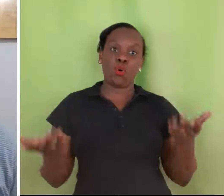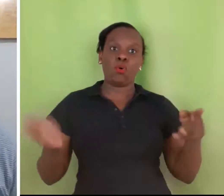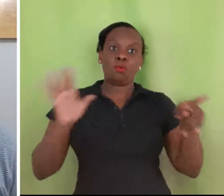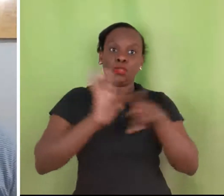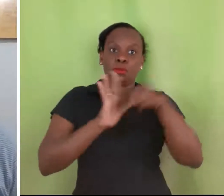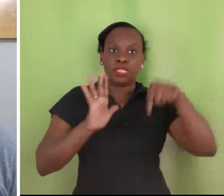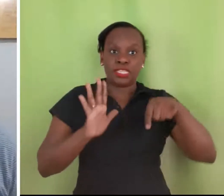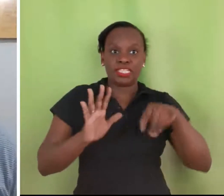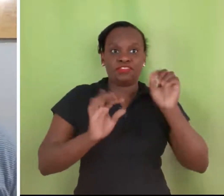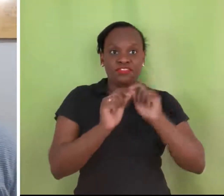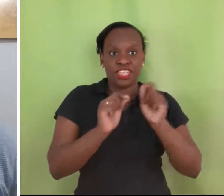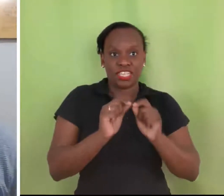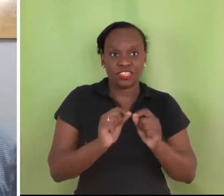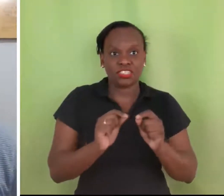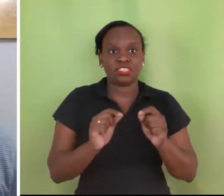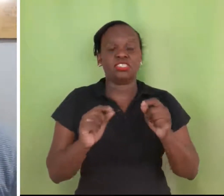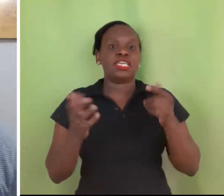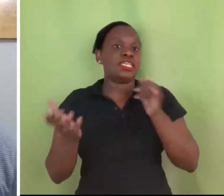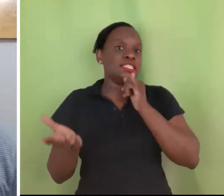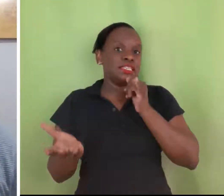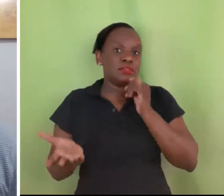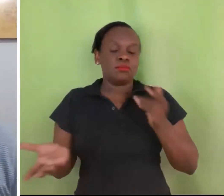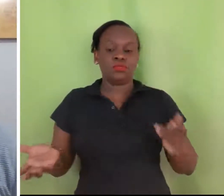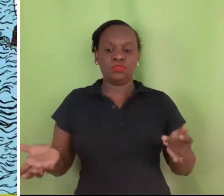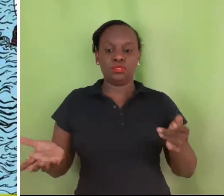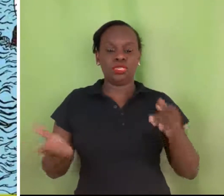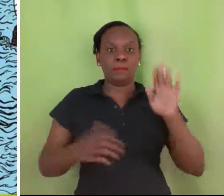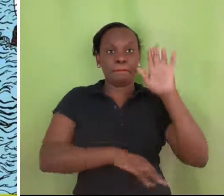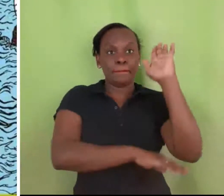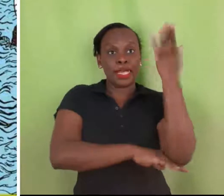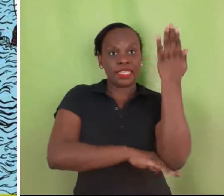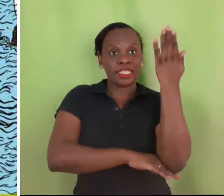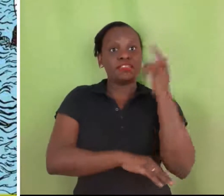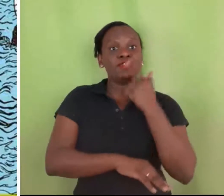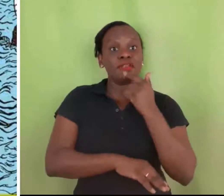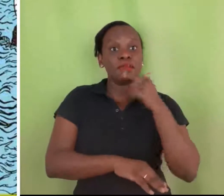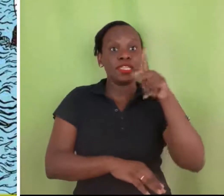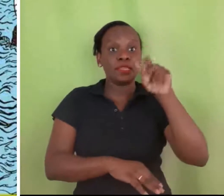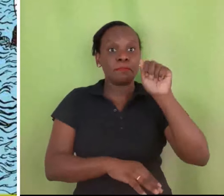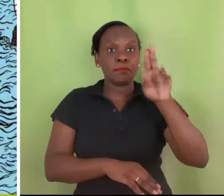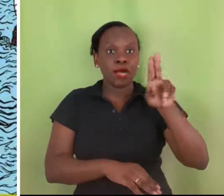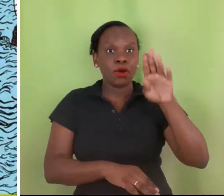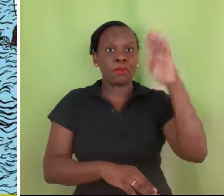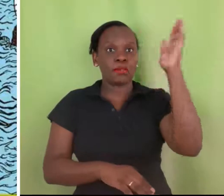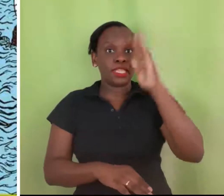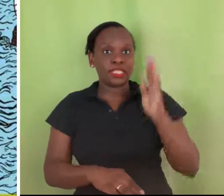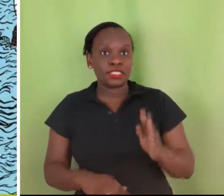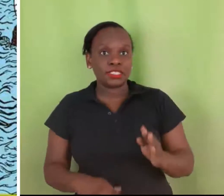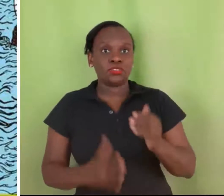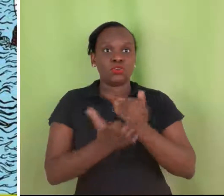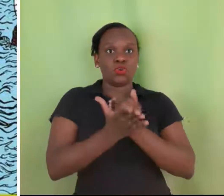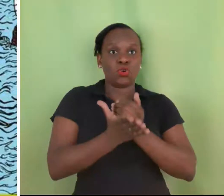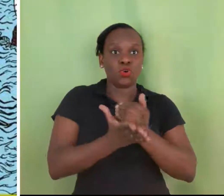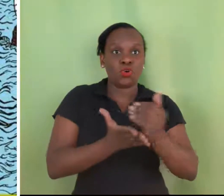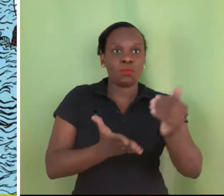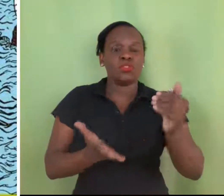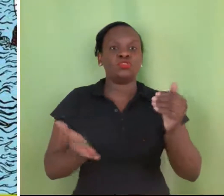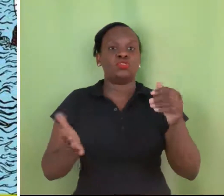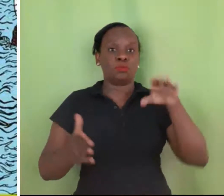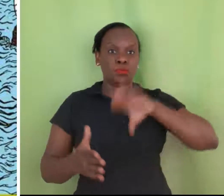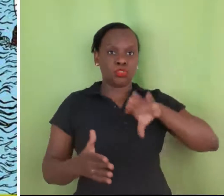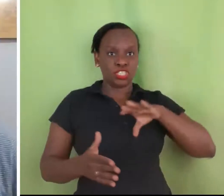aqui foram produzidas, como, por exemplo, o pau-brasil, né, logo no início, logo quando os portugueses